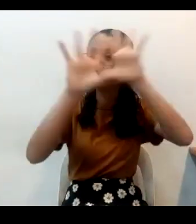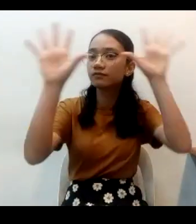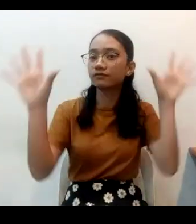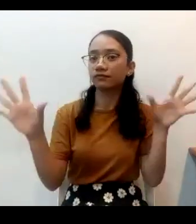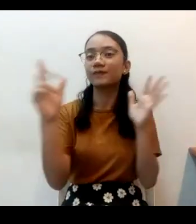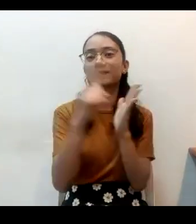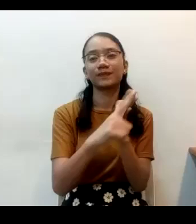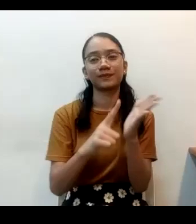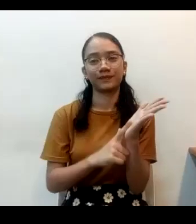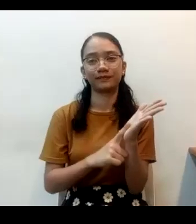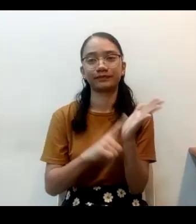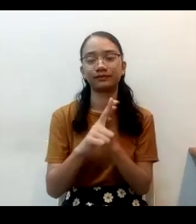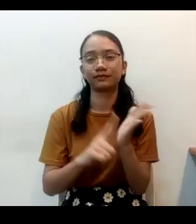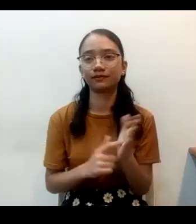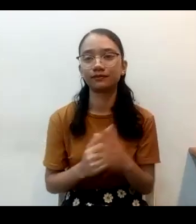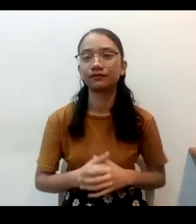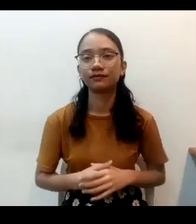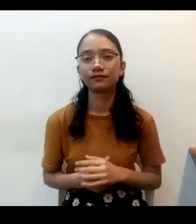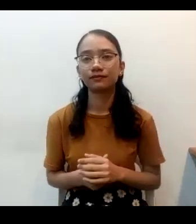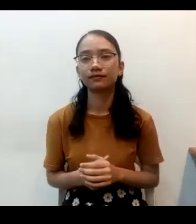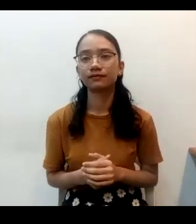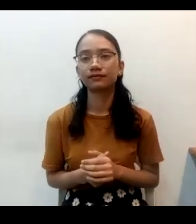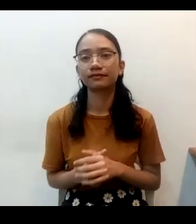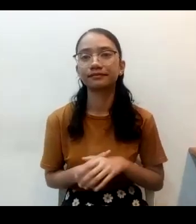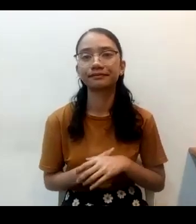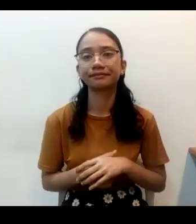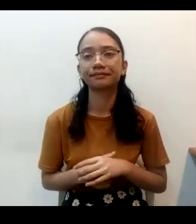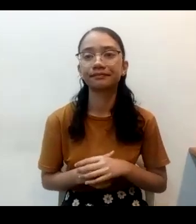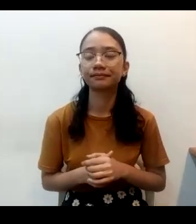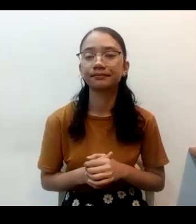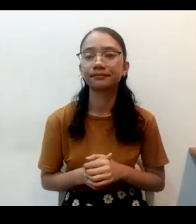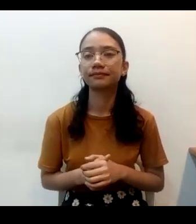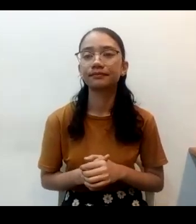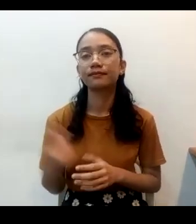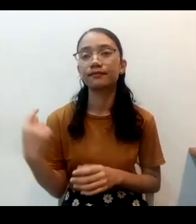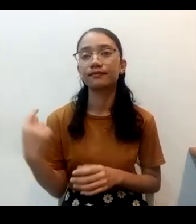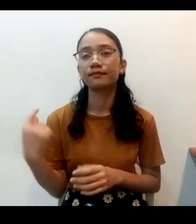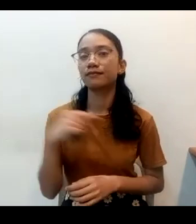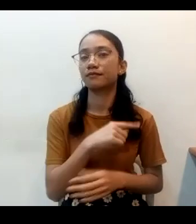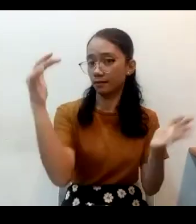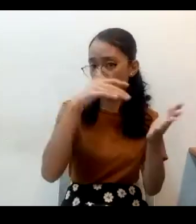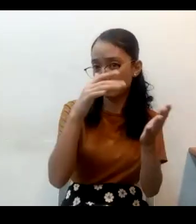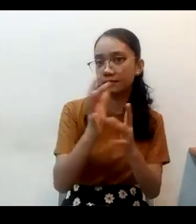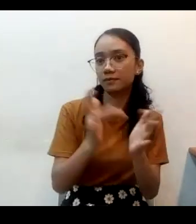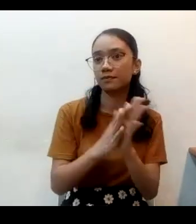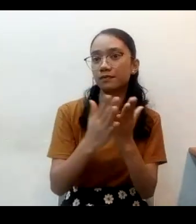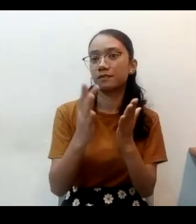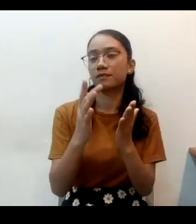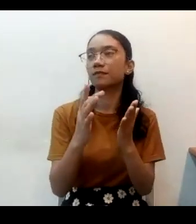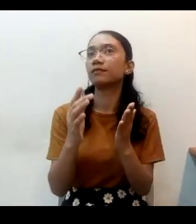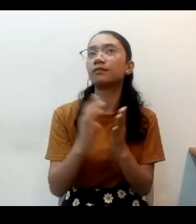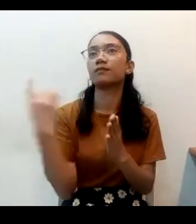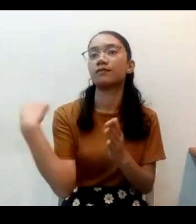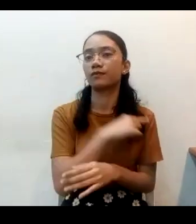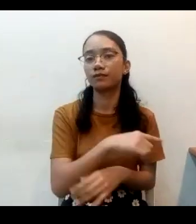At bawat kapitulo po, meron pong mga malinaw pong mga aral. So when we study the book of John, we can really know who